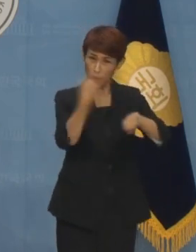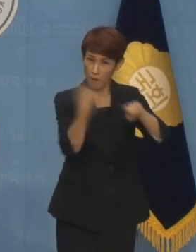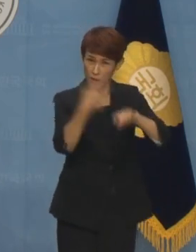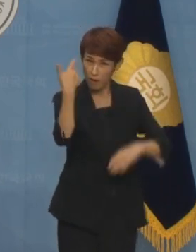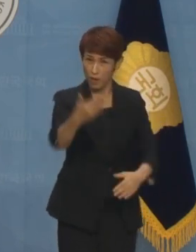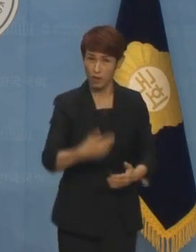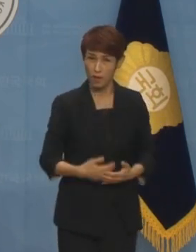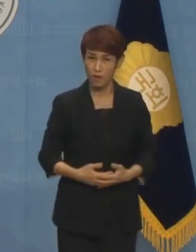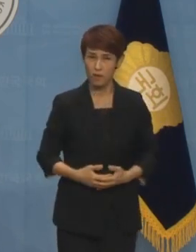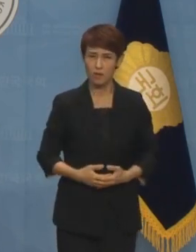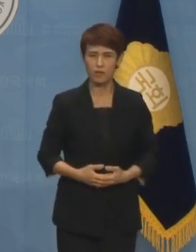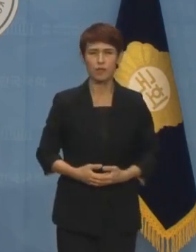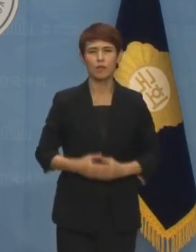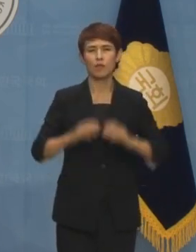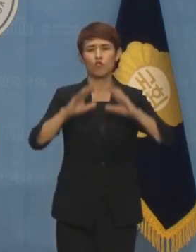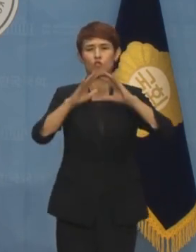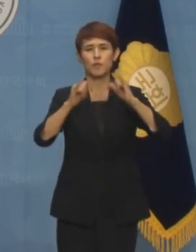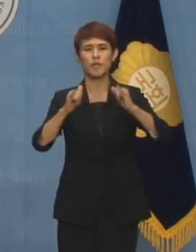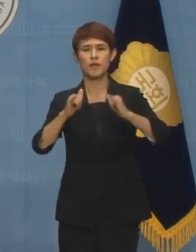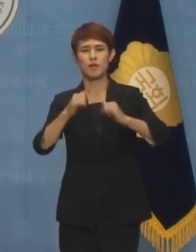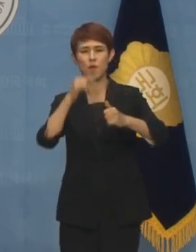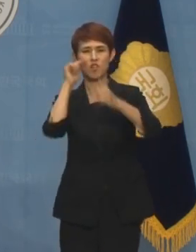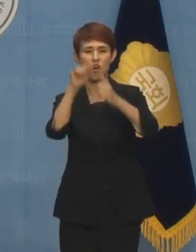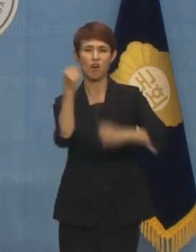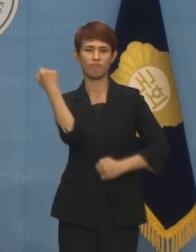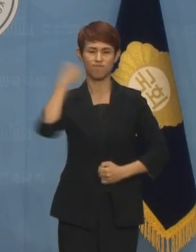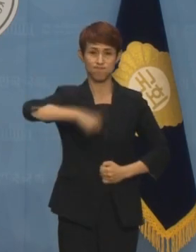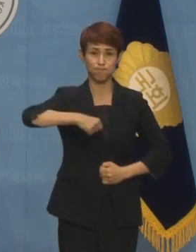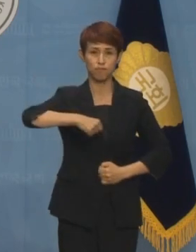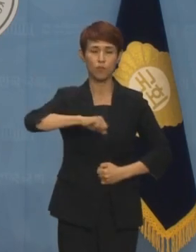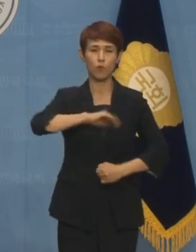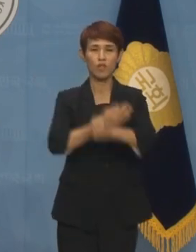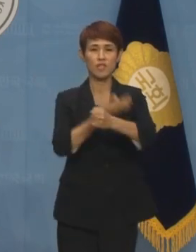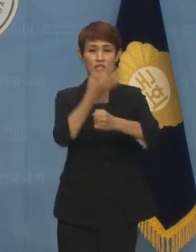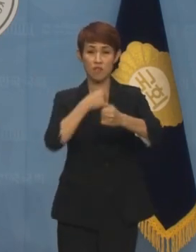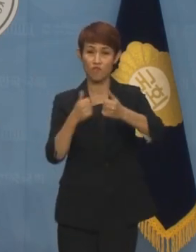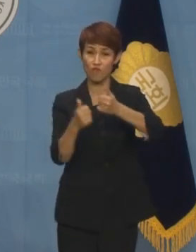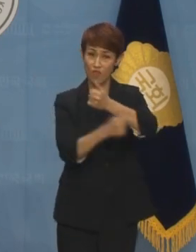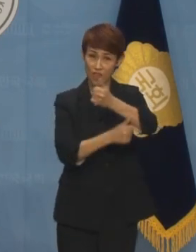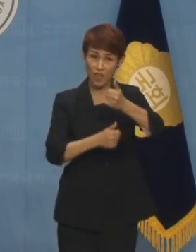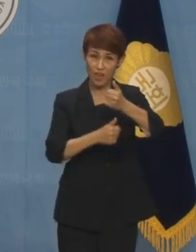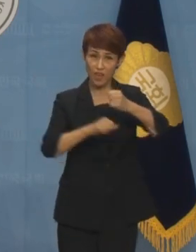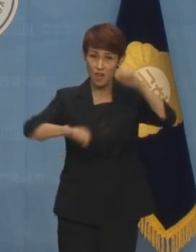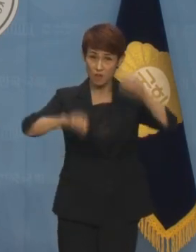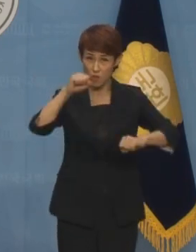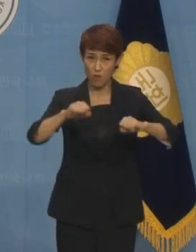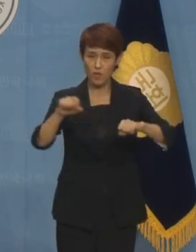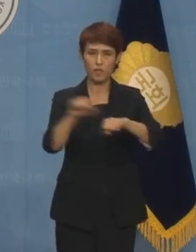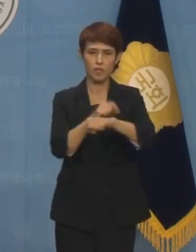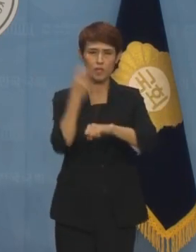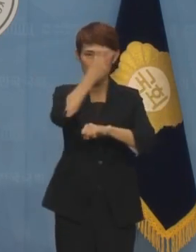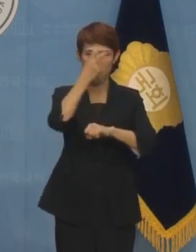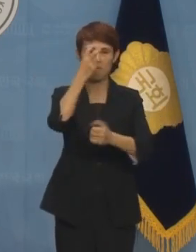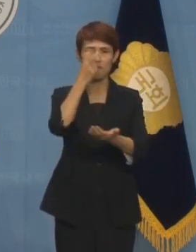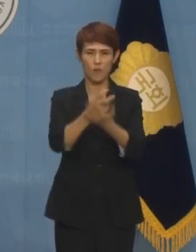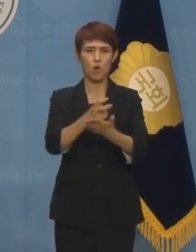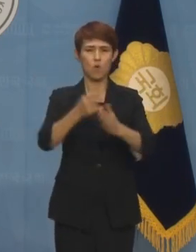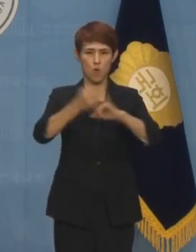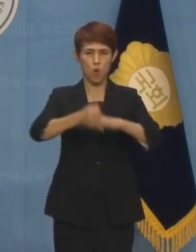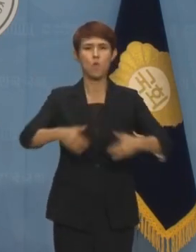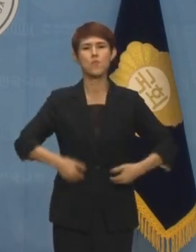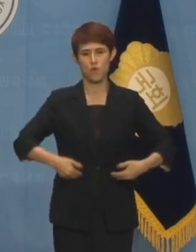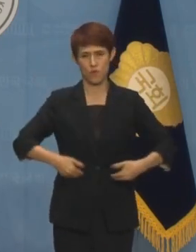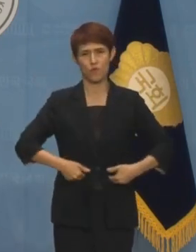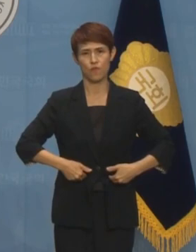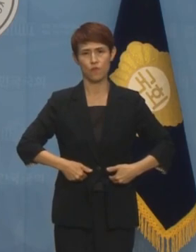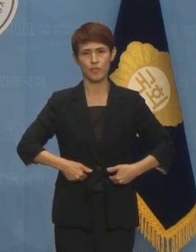되었습니까 국민의 명령을 거스른 권위 기의 명품백 회군은 특검이 아니고는 김건희 여사를 둘러싼 의혹을 규명할